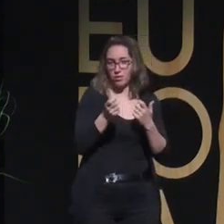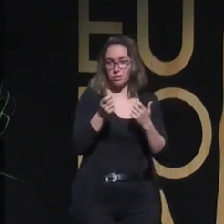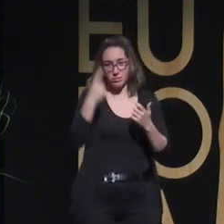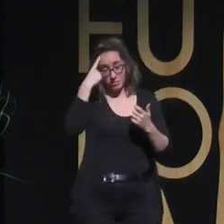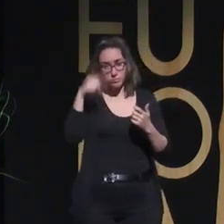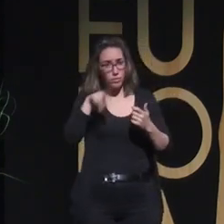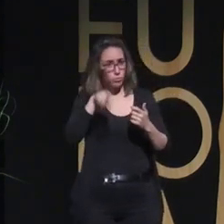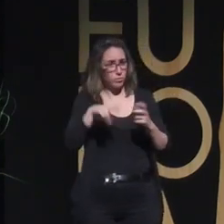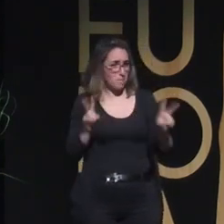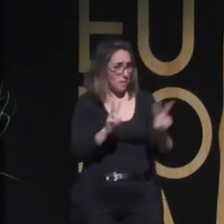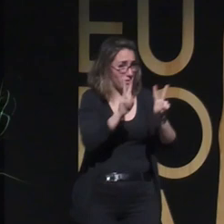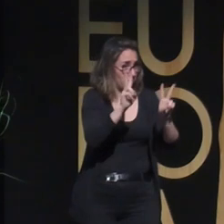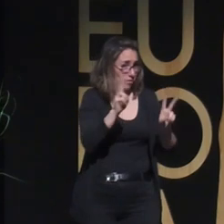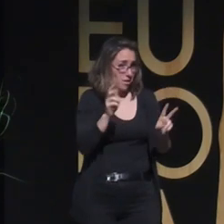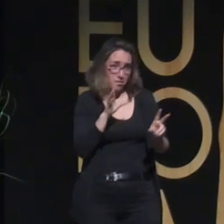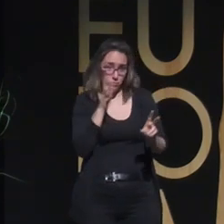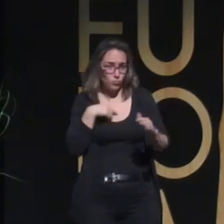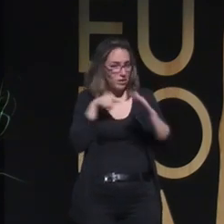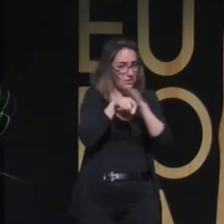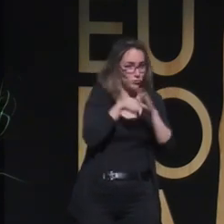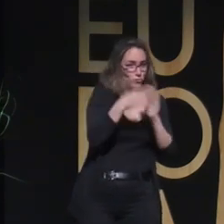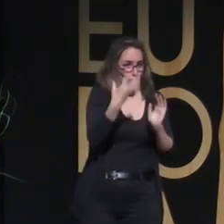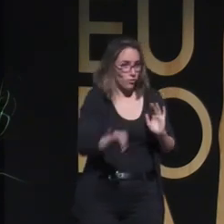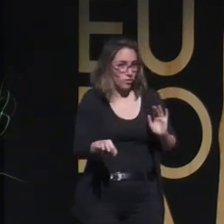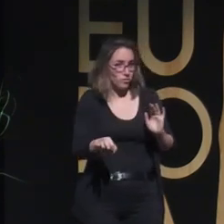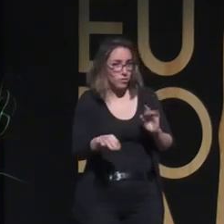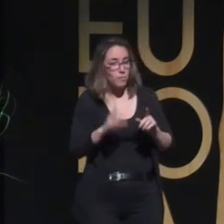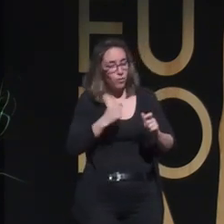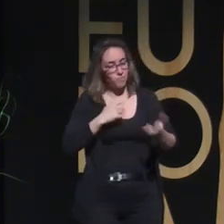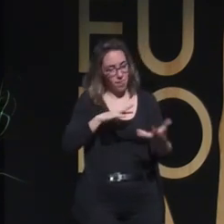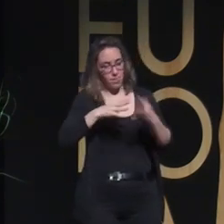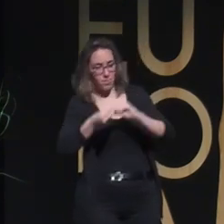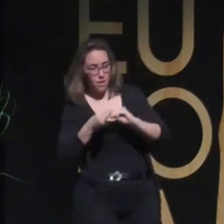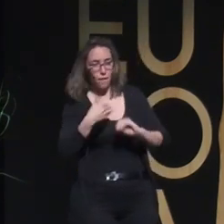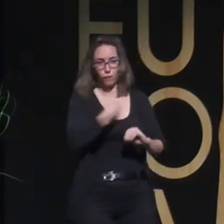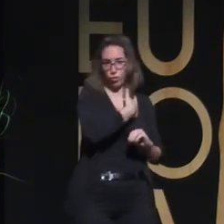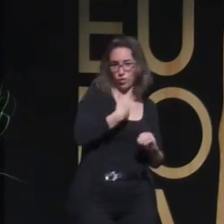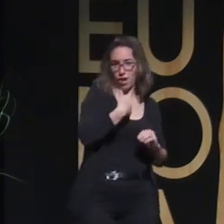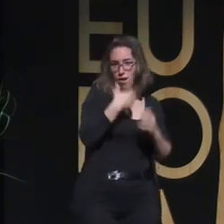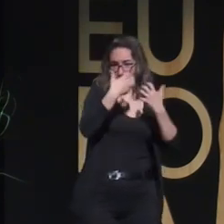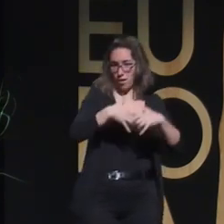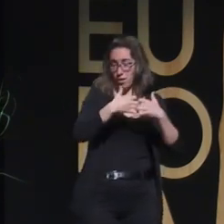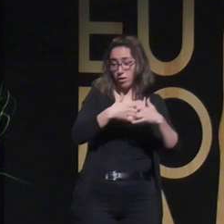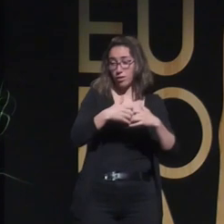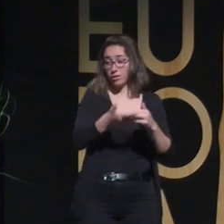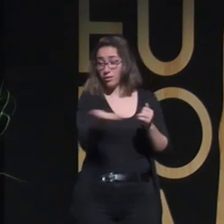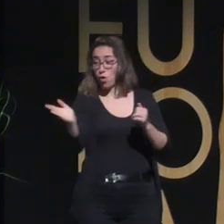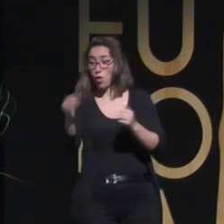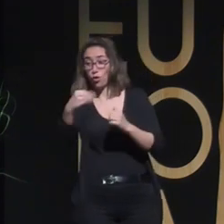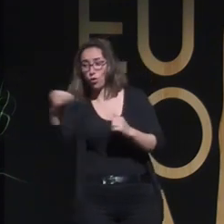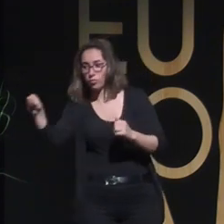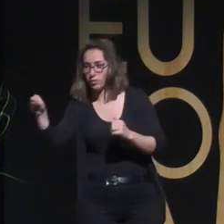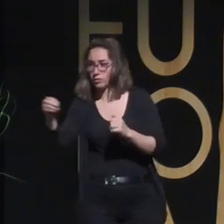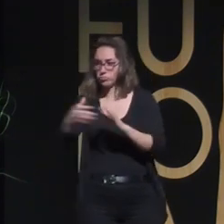es imposible gestionar todo eso. Yeah. Ahora, lo ha conseguido hacer funcional. El problema es cómo a estos chavales les hacemos ver que tienen un Ferrari